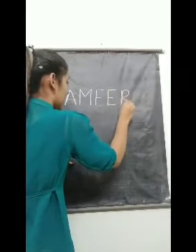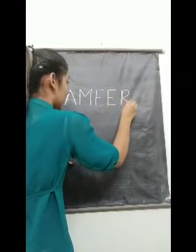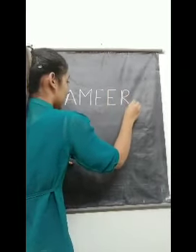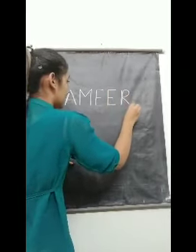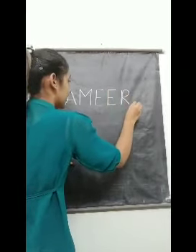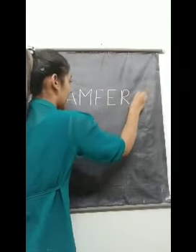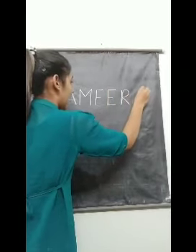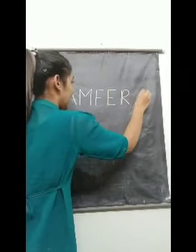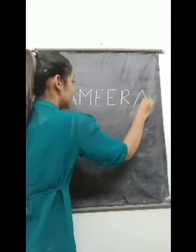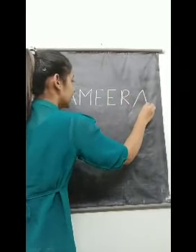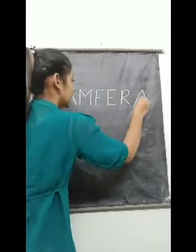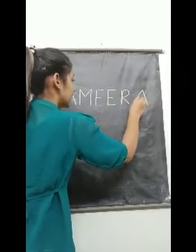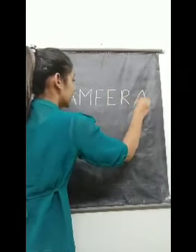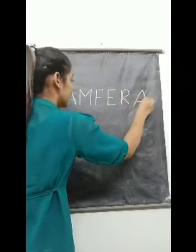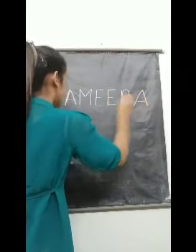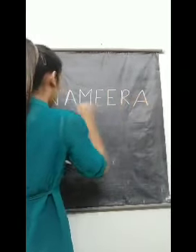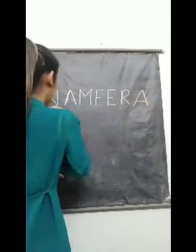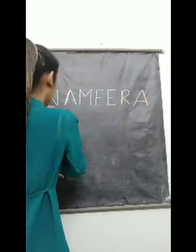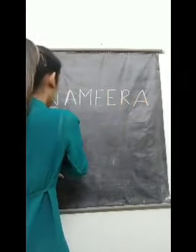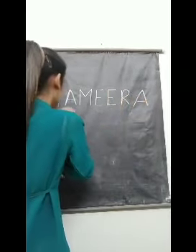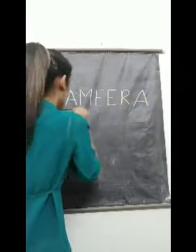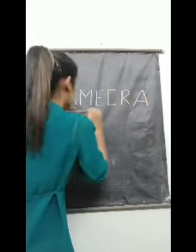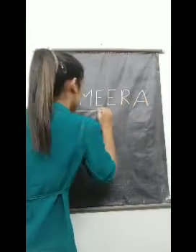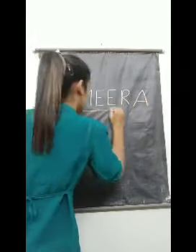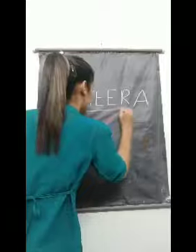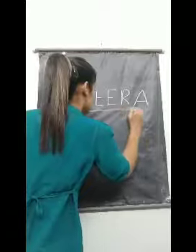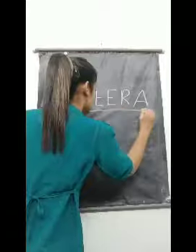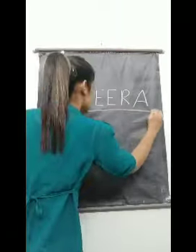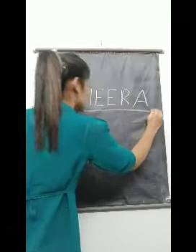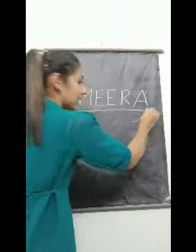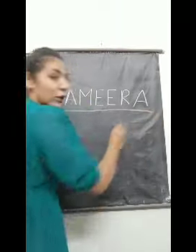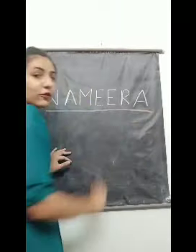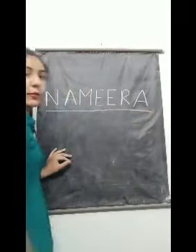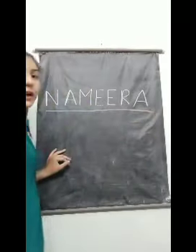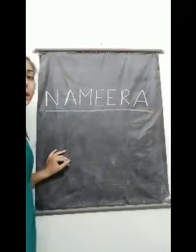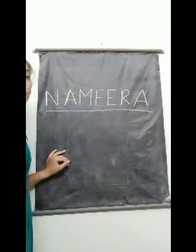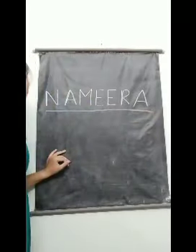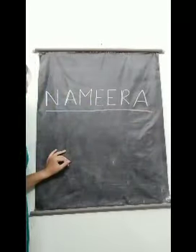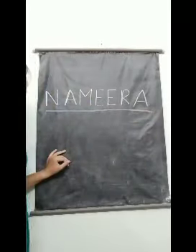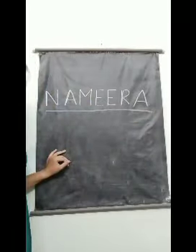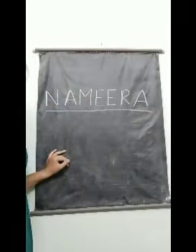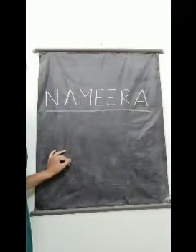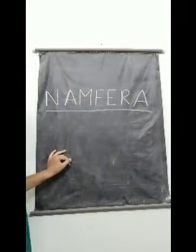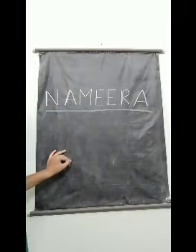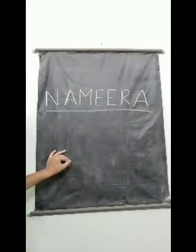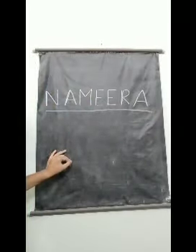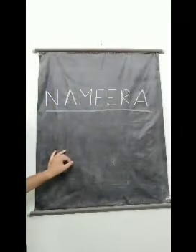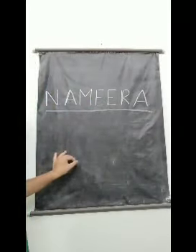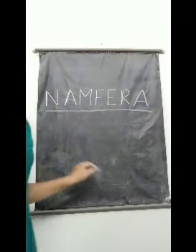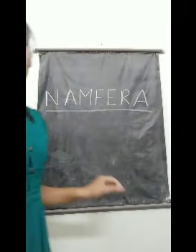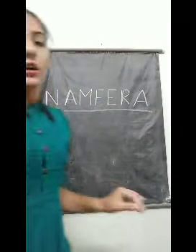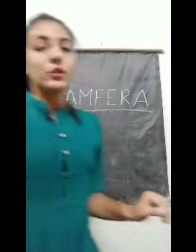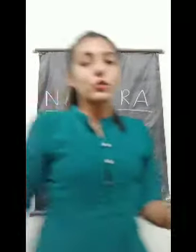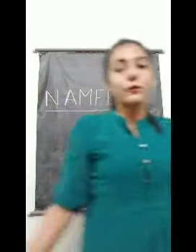आर एंड ए, दिस इज द नेम, दिस इज द स्पेलिंग ऑफ माई नेम नमीरा. सो